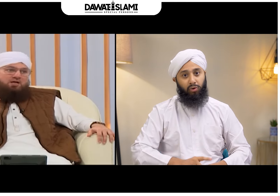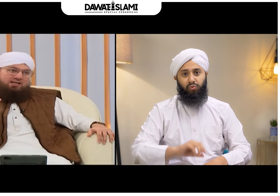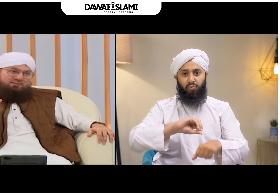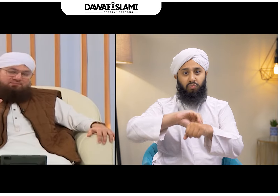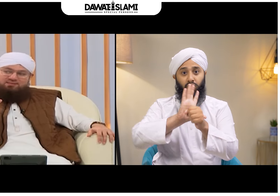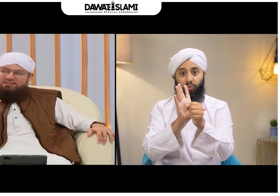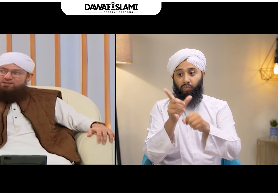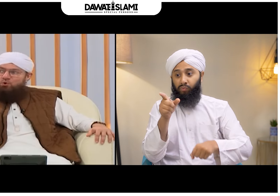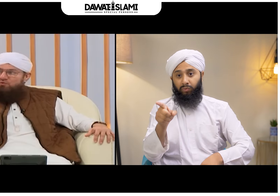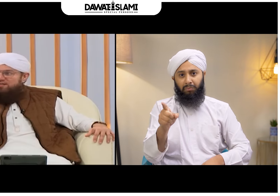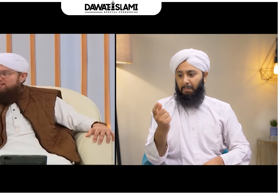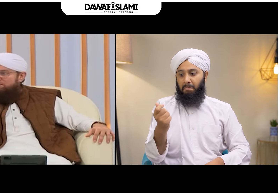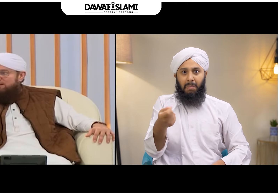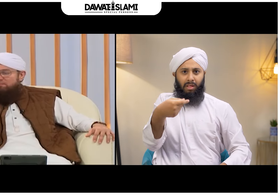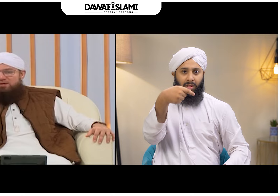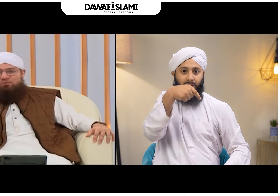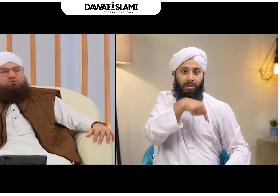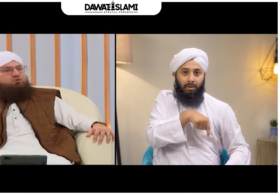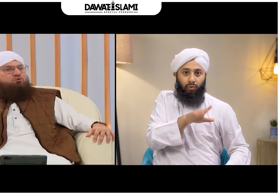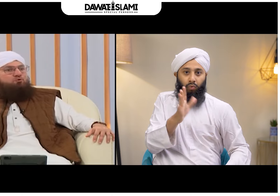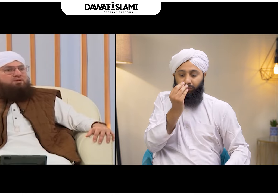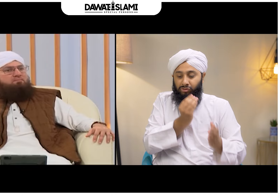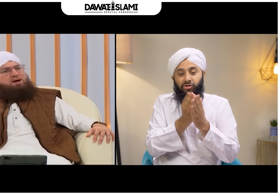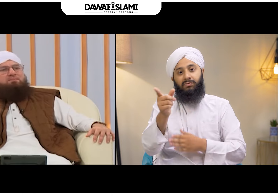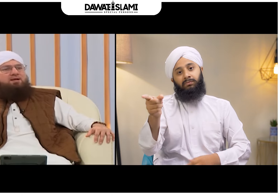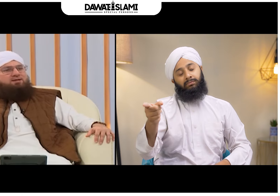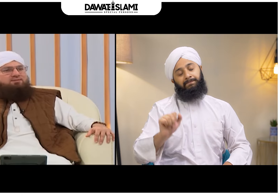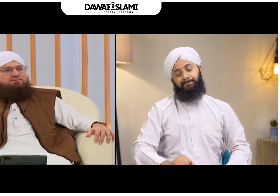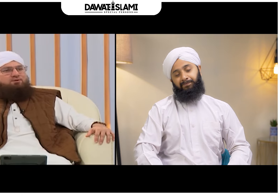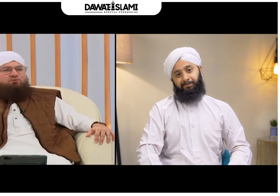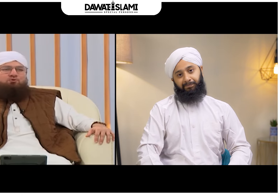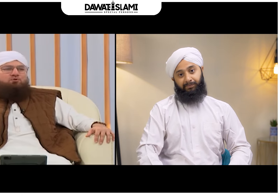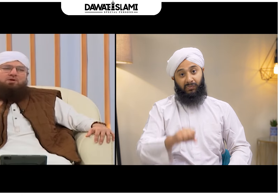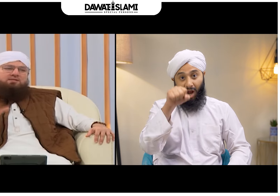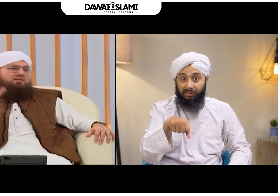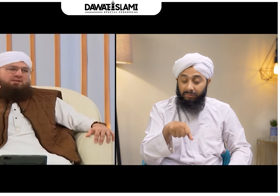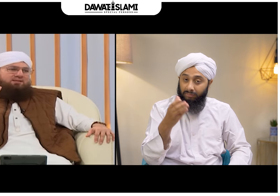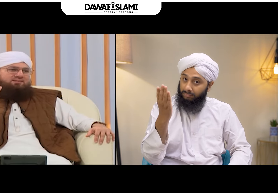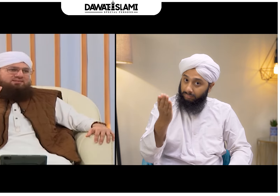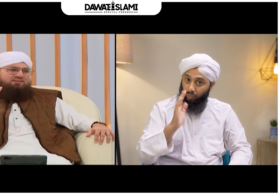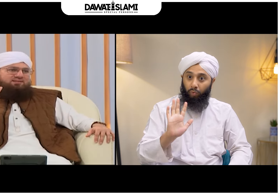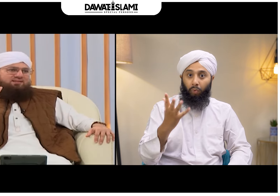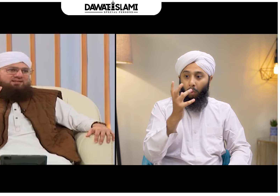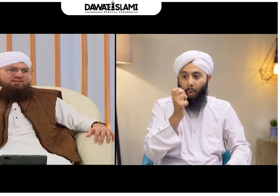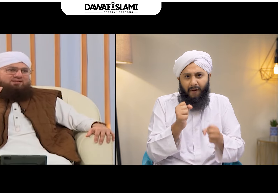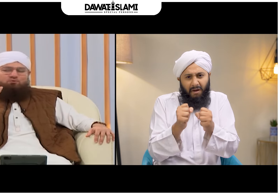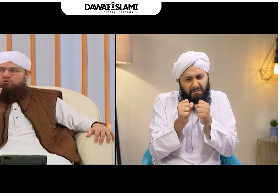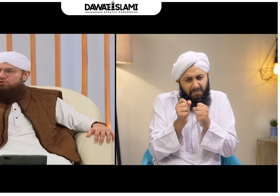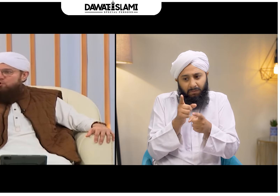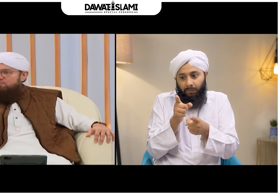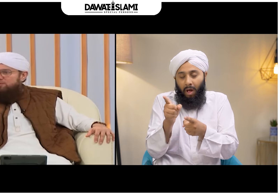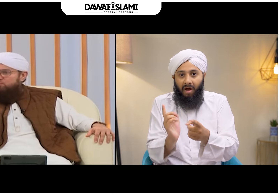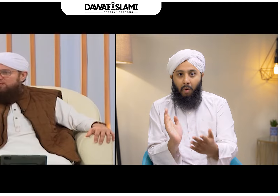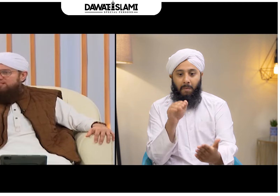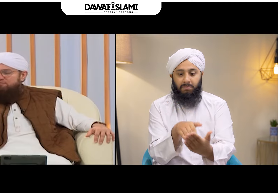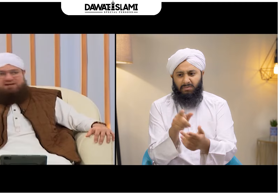اللہ کی شان ہے، کووڈ کے زمانے میں کچھ لوگوں نے مال بنایا اور کچھ لوگوں نے جنت بنائی. کچھ